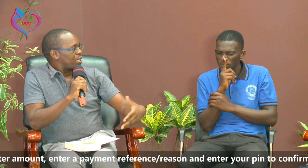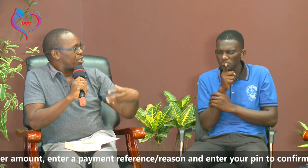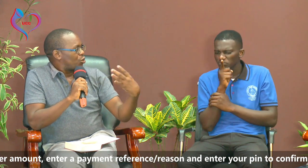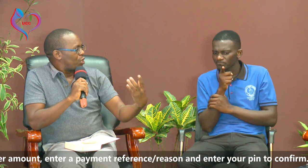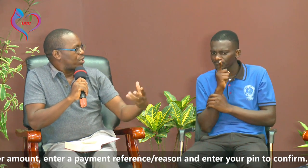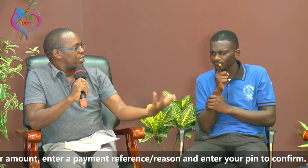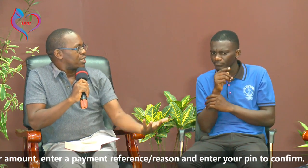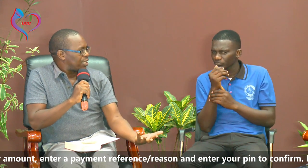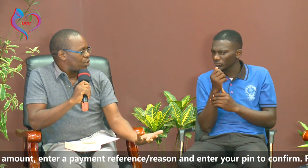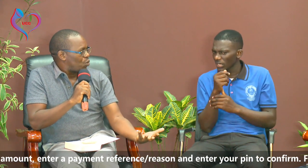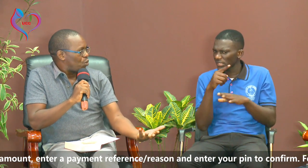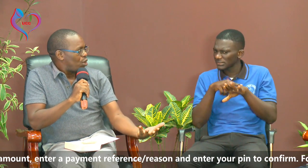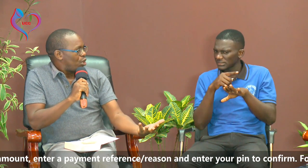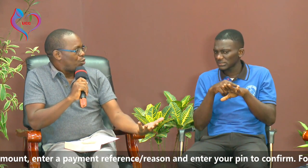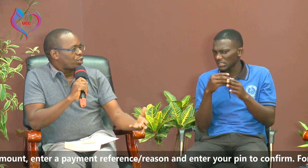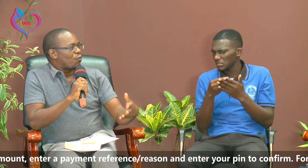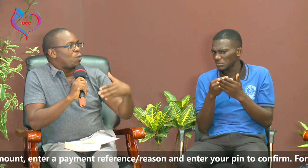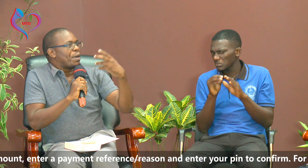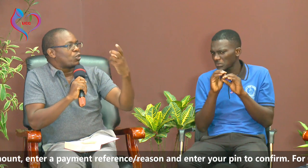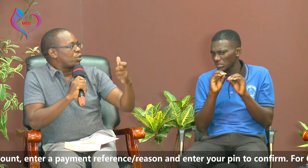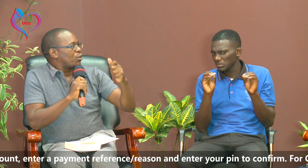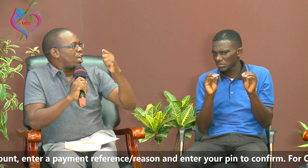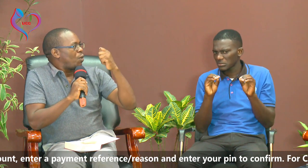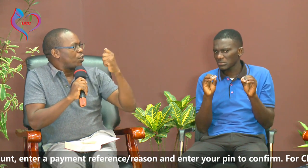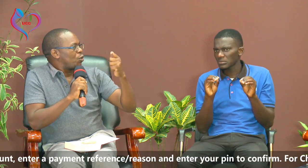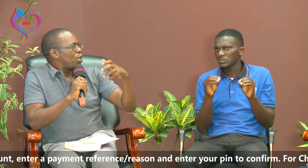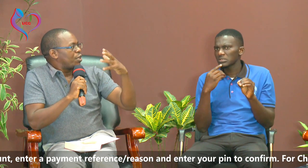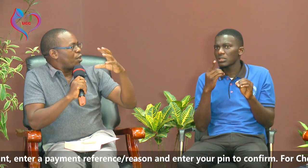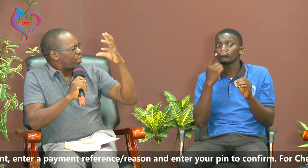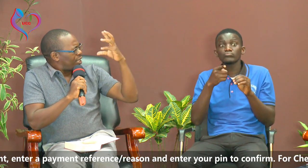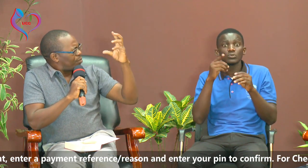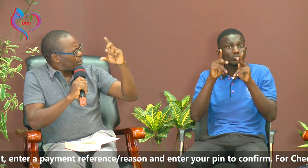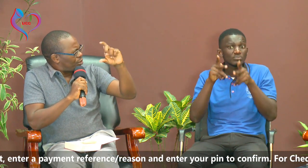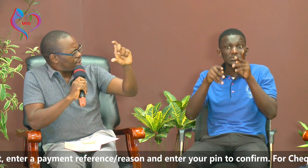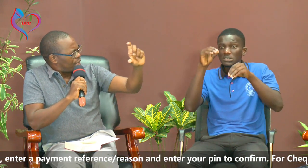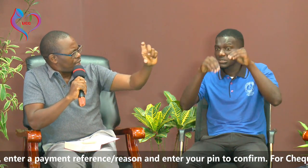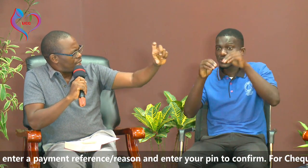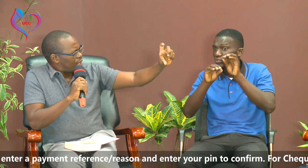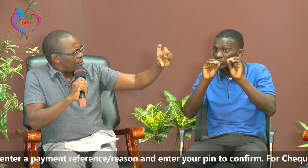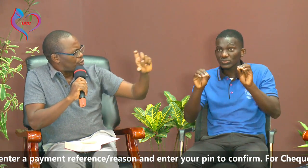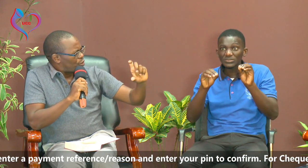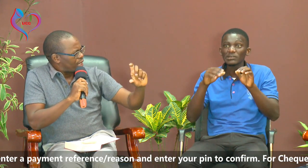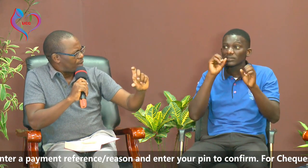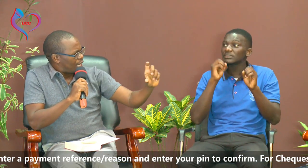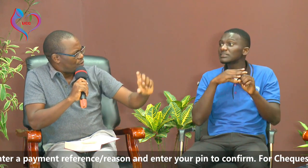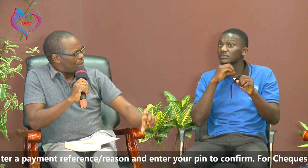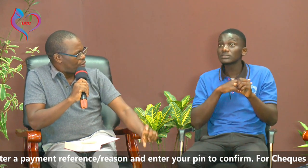nti season eno sente teziliwo nota kuba bantu temuchawayo otegende nti maturity ngulachi bagano omwana